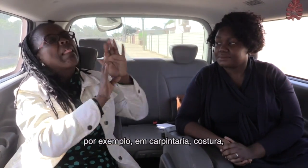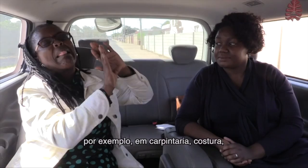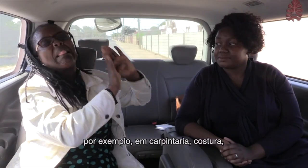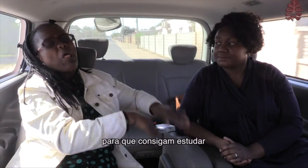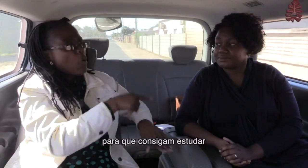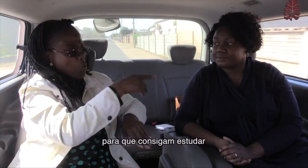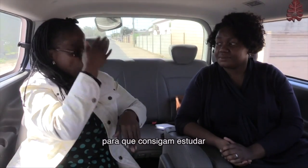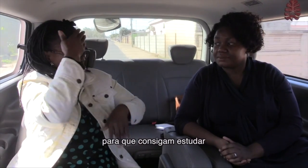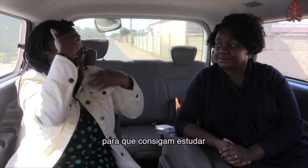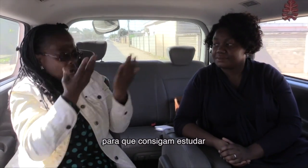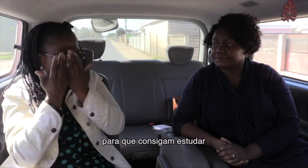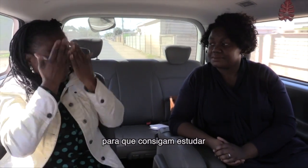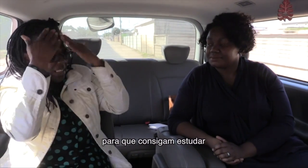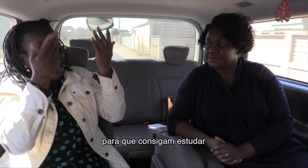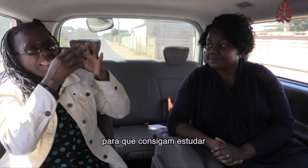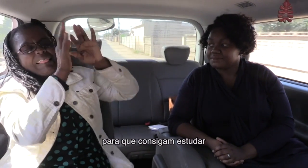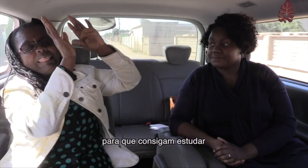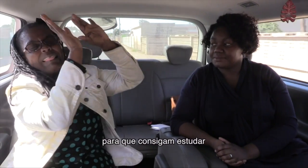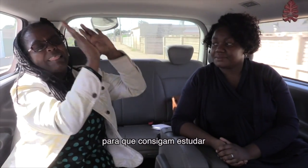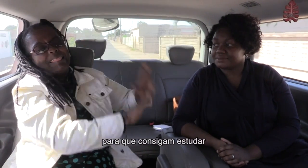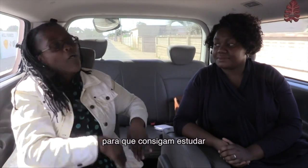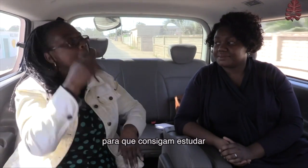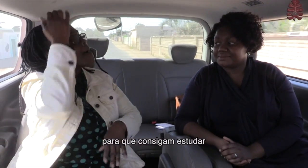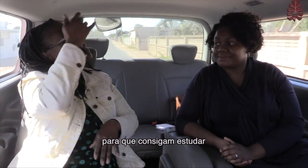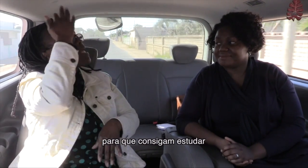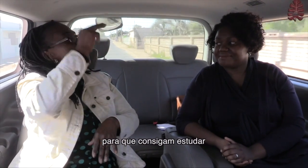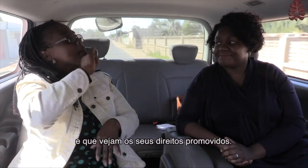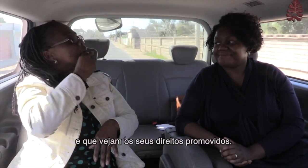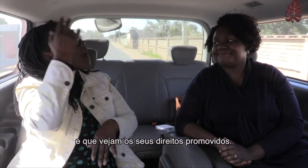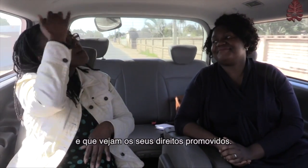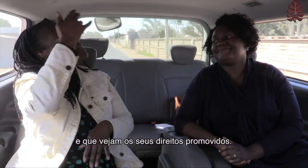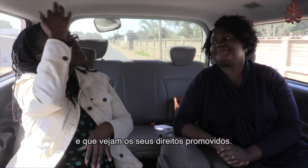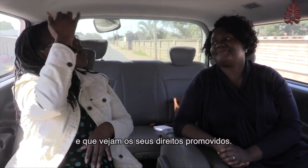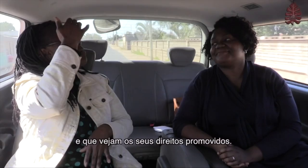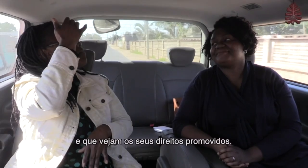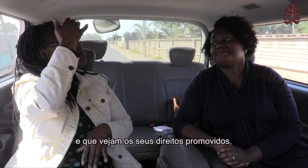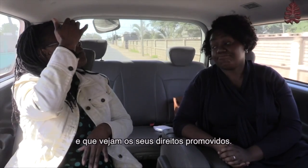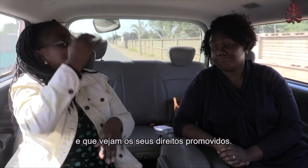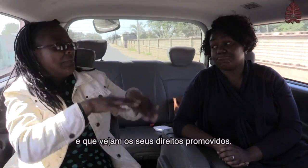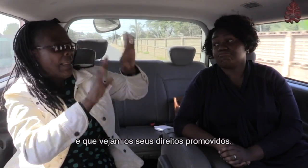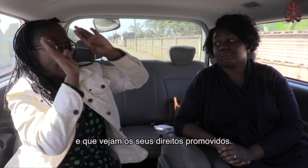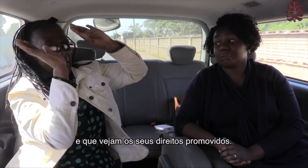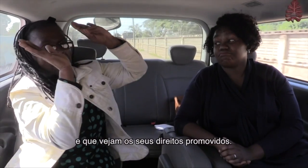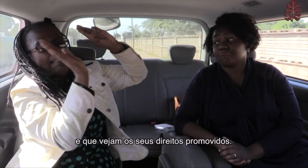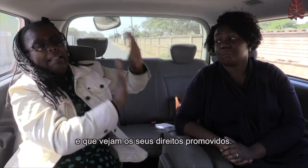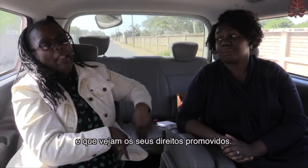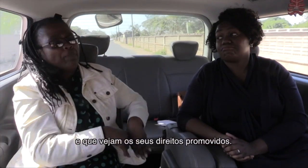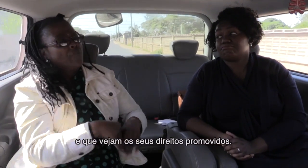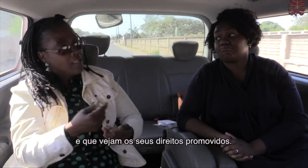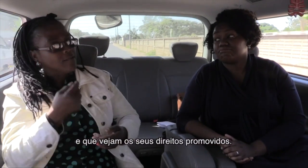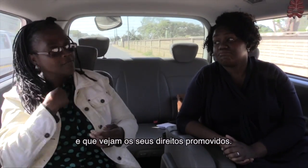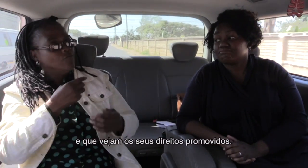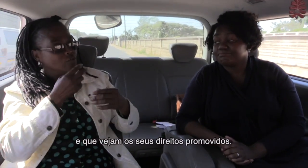costura, possam estudar para que consigam trabalhar e que vejam os seus direitos